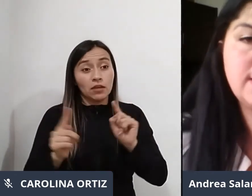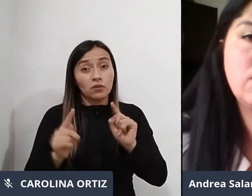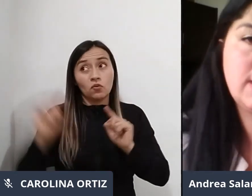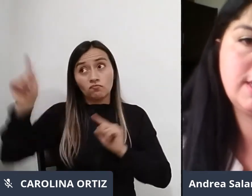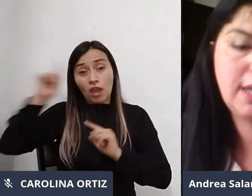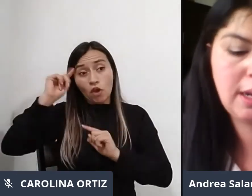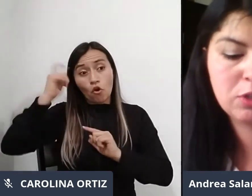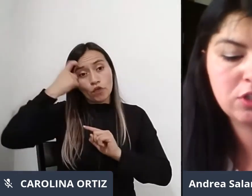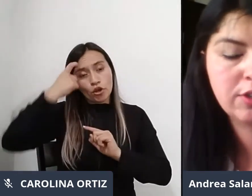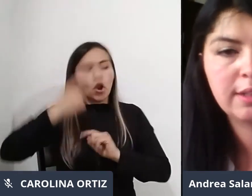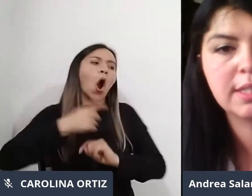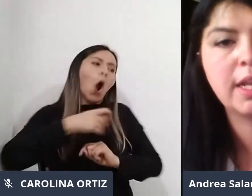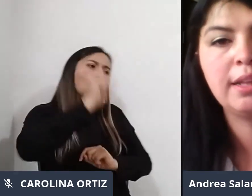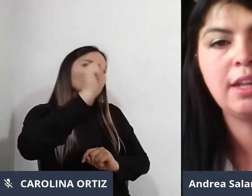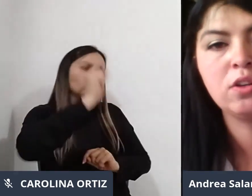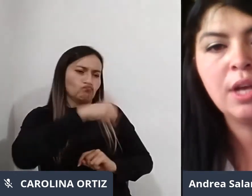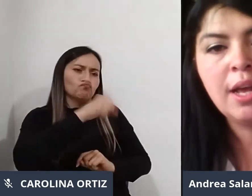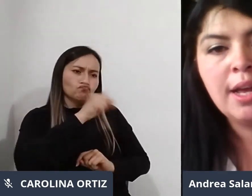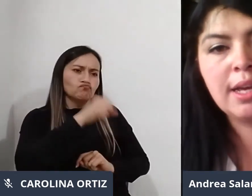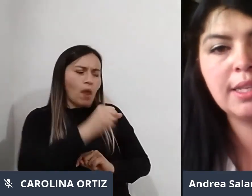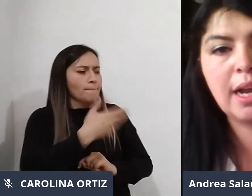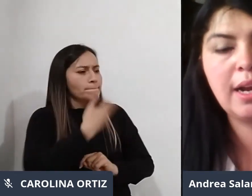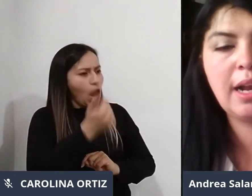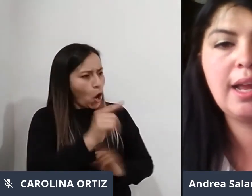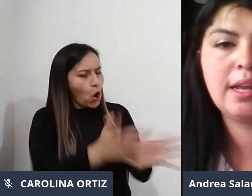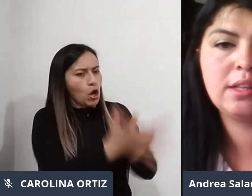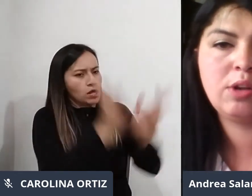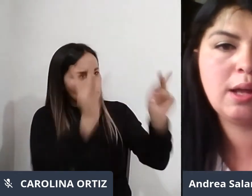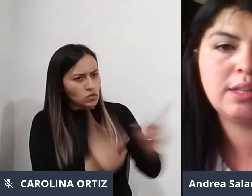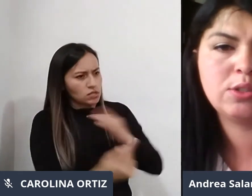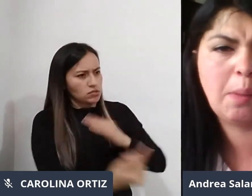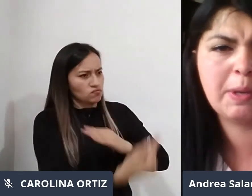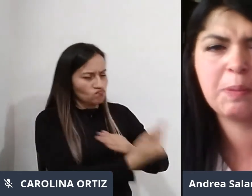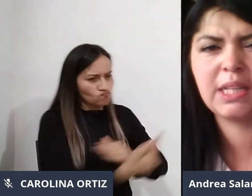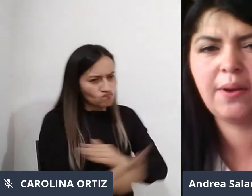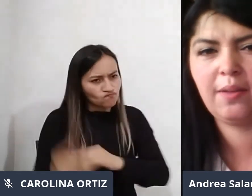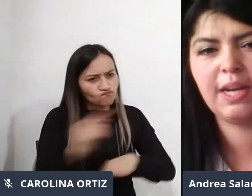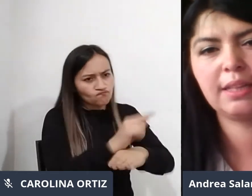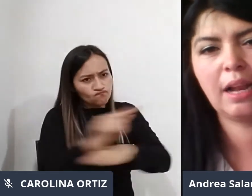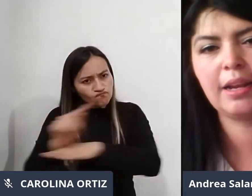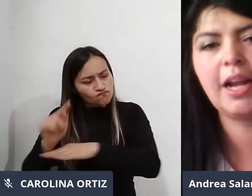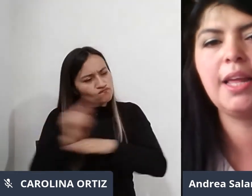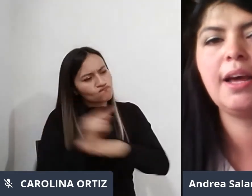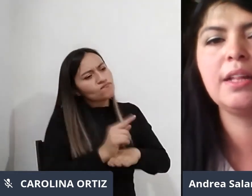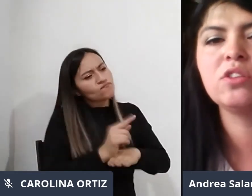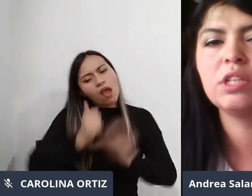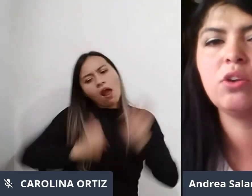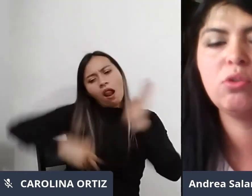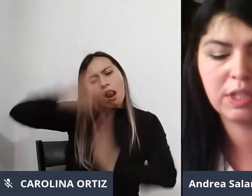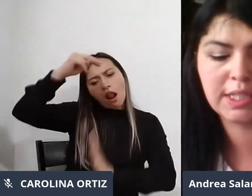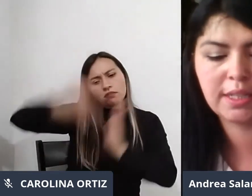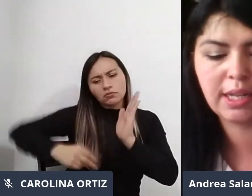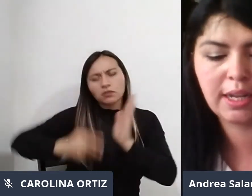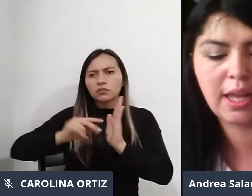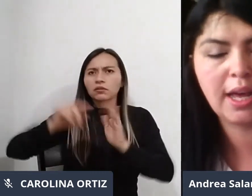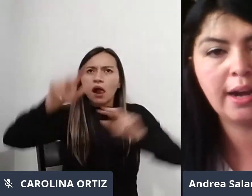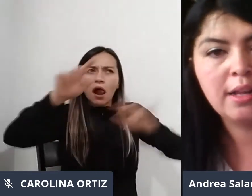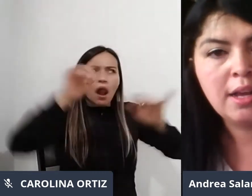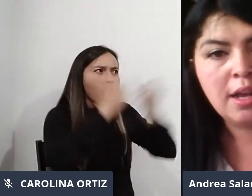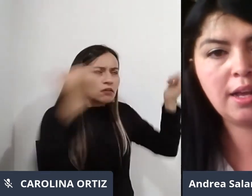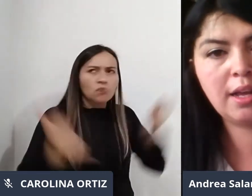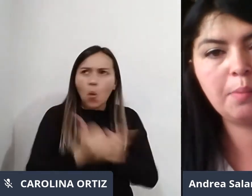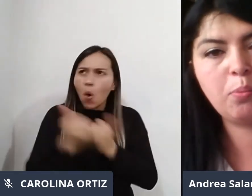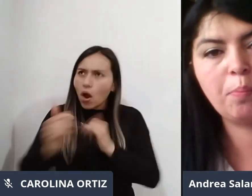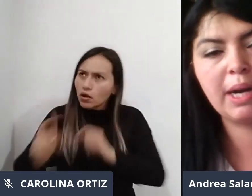Estado no va a decir, oiga, sí queremos estudiantes críticos que salgan a leer desde una perspectiva diferente de la realidad. Entonces, son luchas que se tienen que